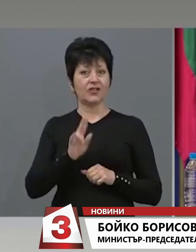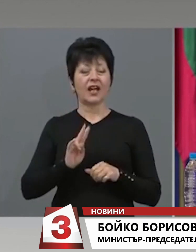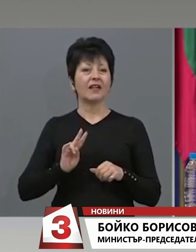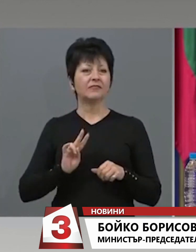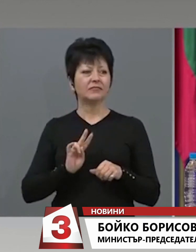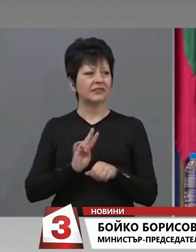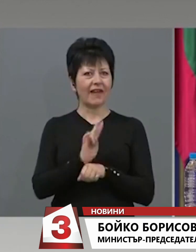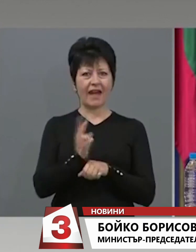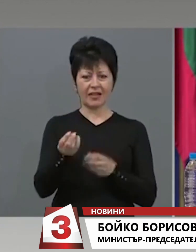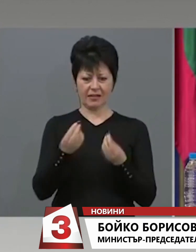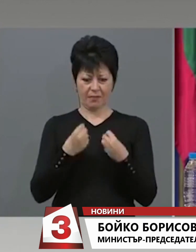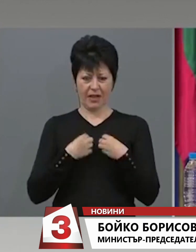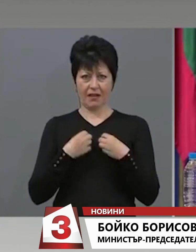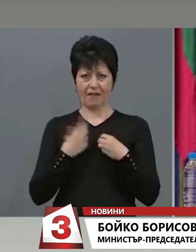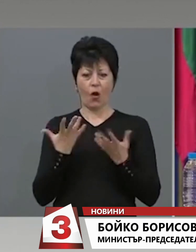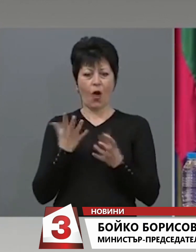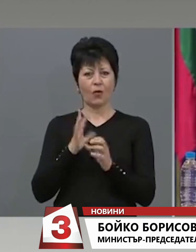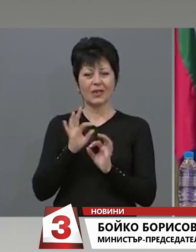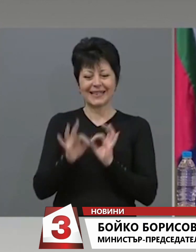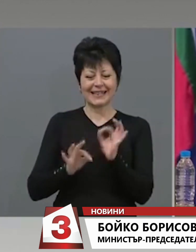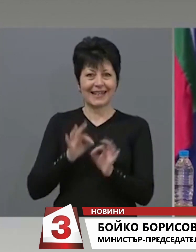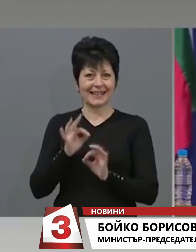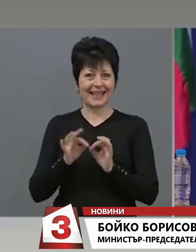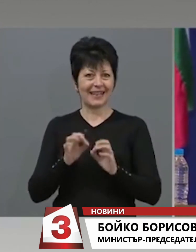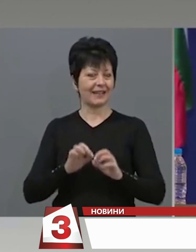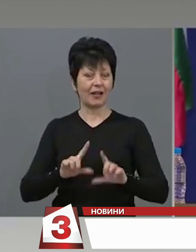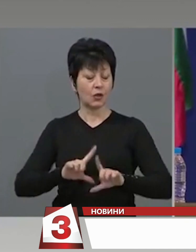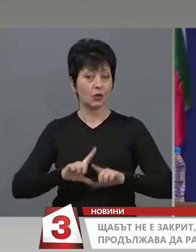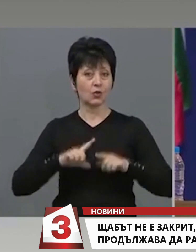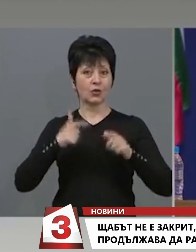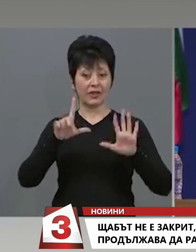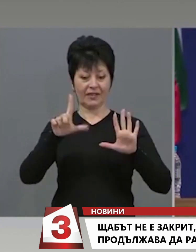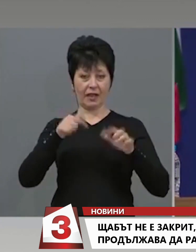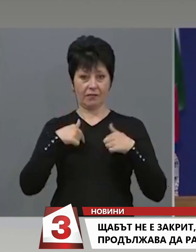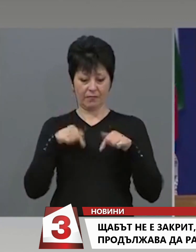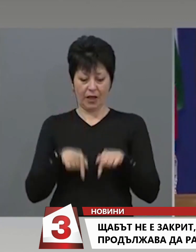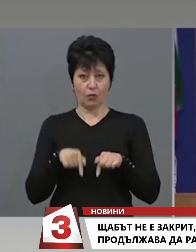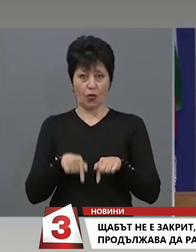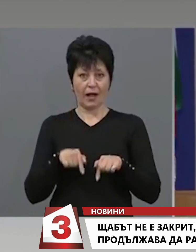ми дава колко са заразените и починалите. Сутрин в 7 сме тук.